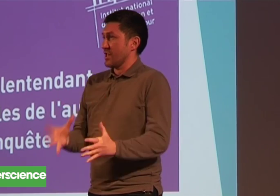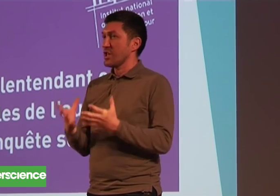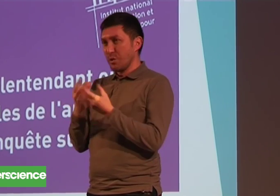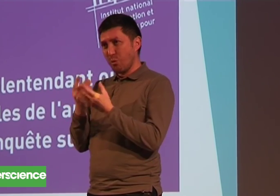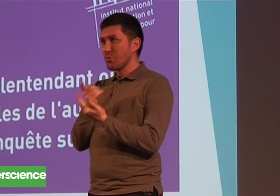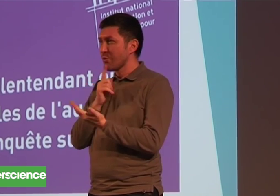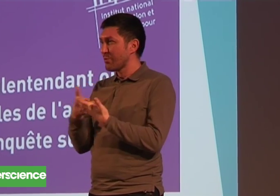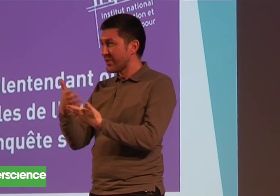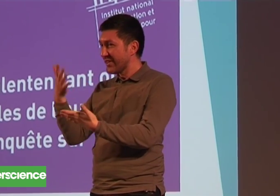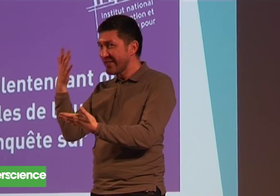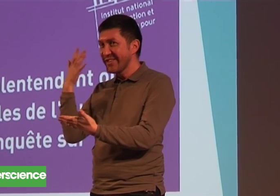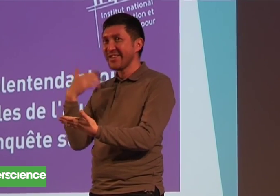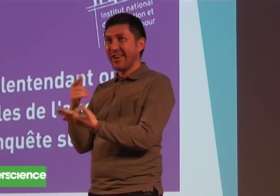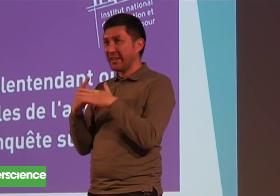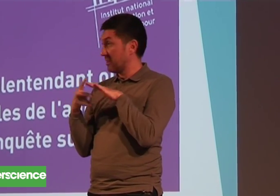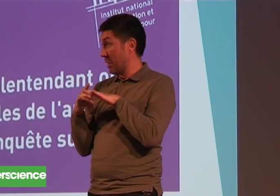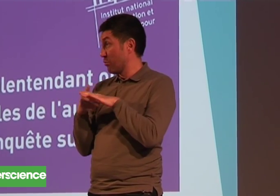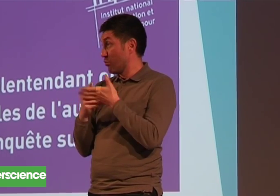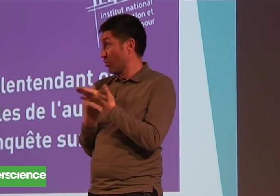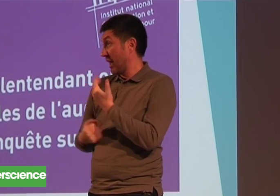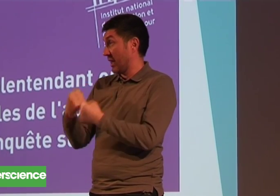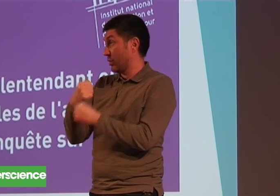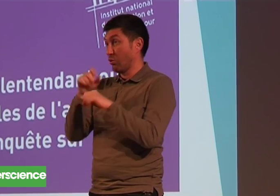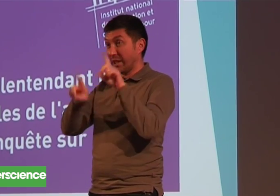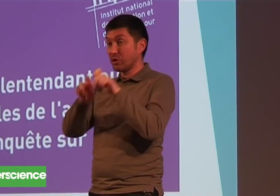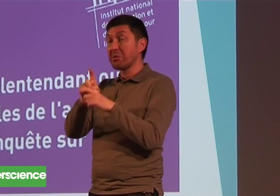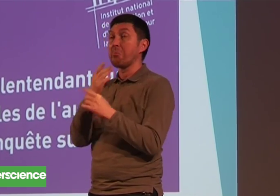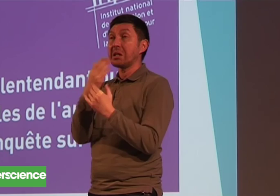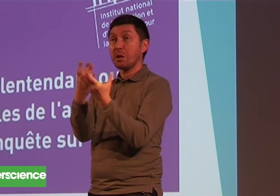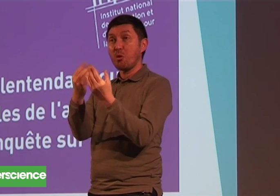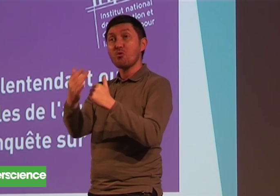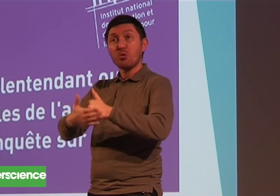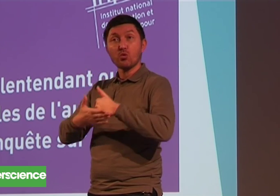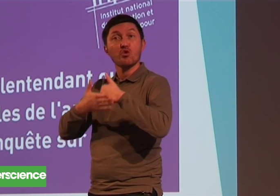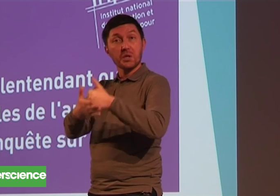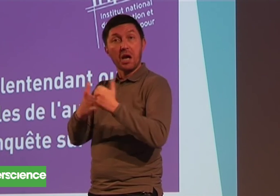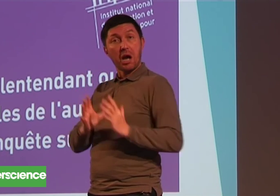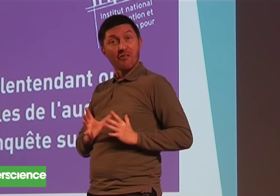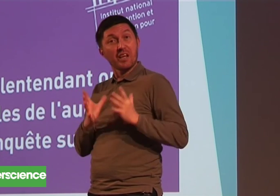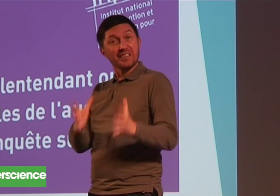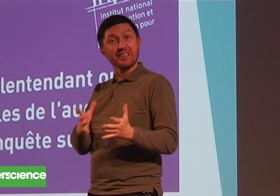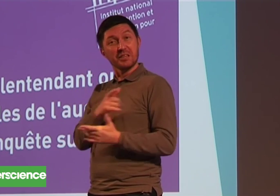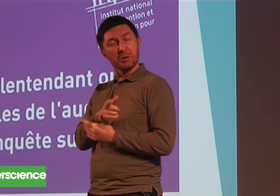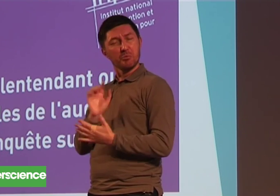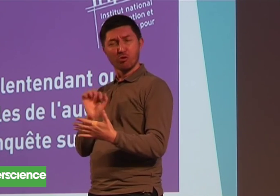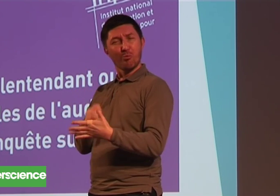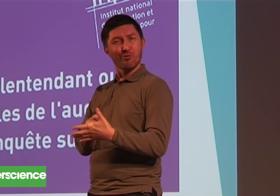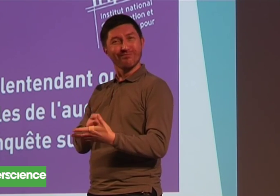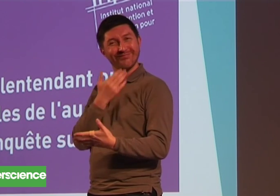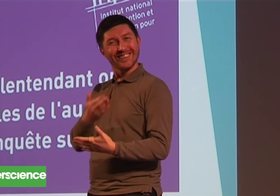depuis le début de la mise en œuvre de l'enquête, et que je remercie pour son investissement qui a vraiment été sans faille. Alors, l'enquête